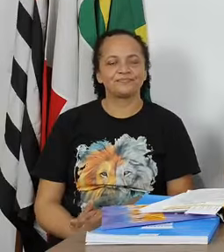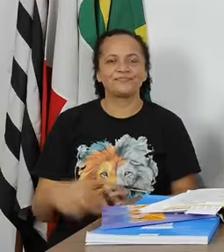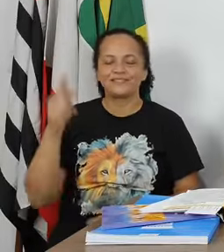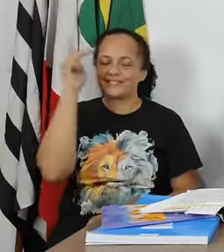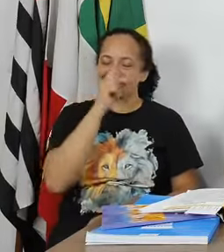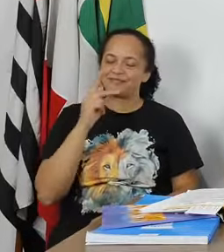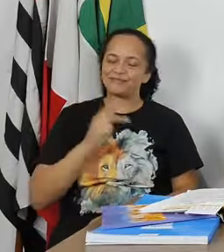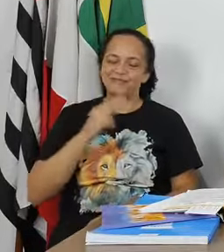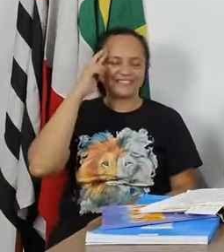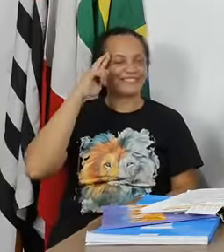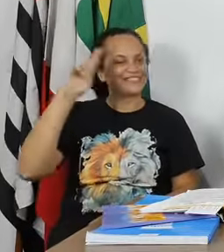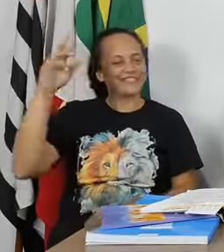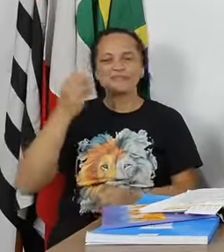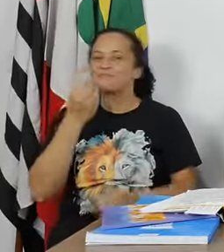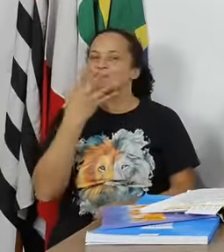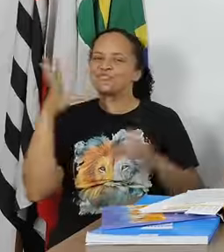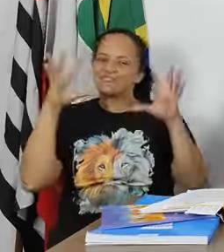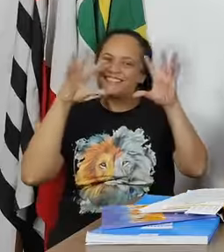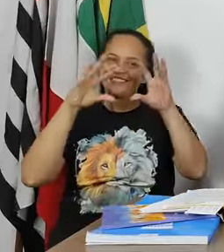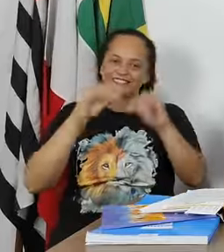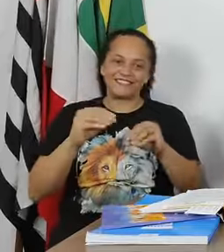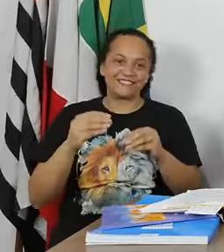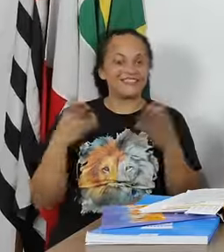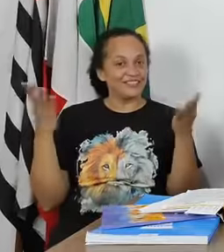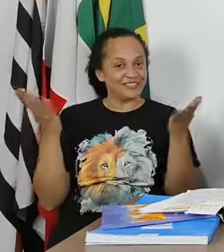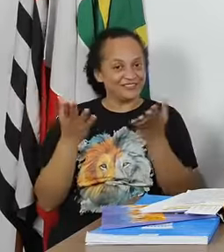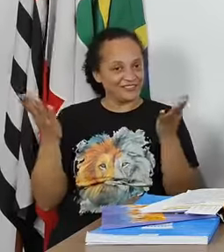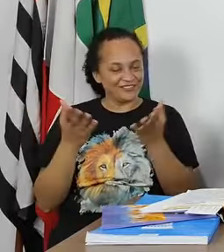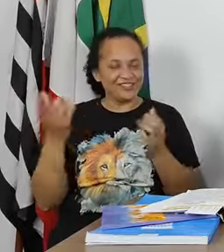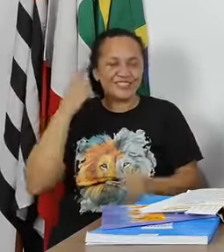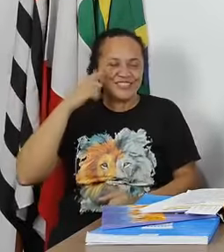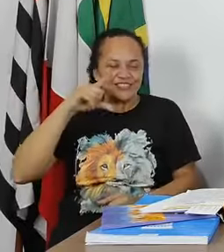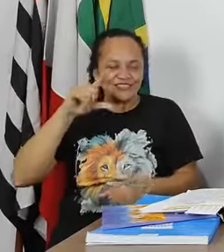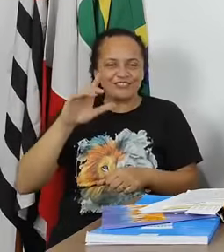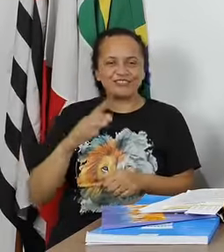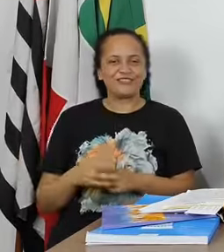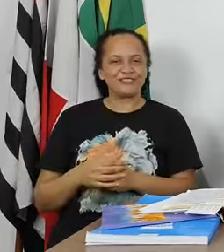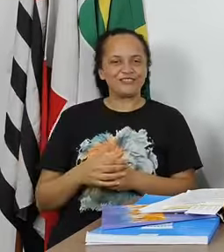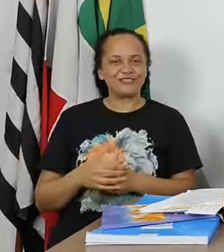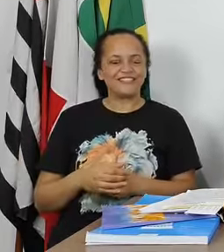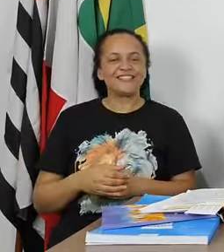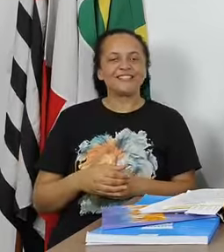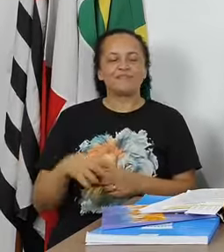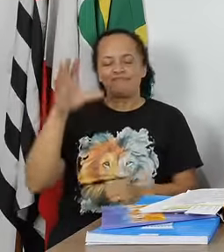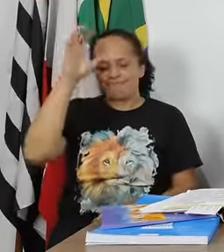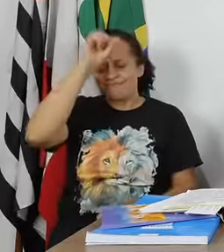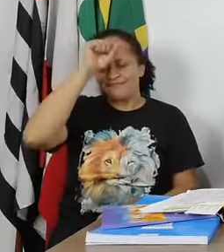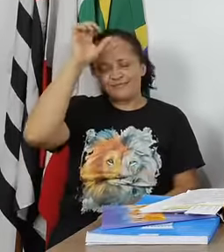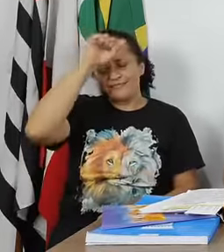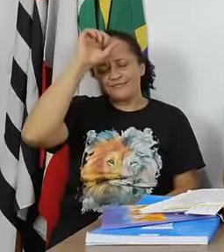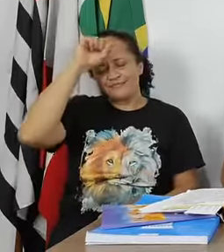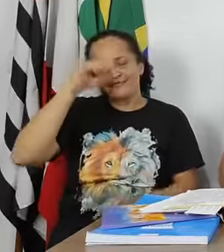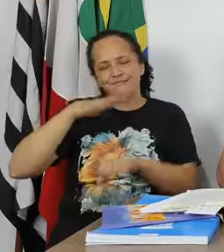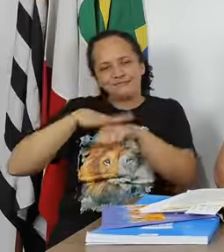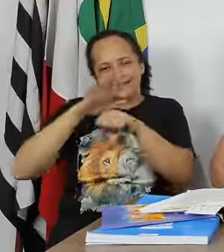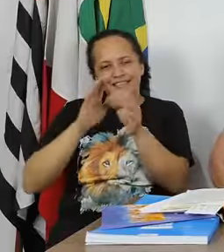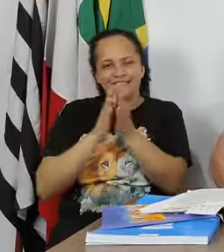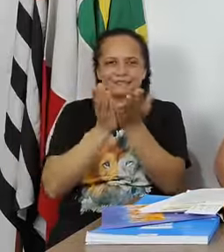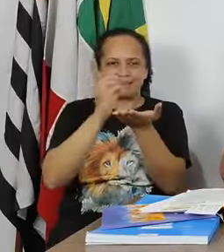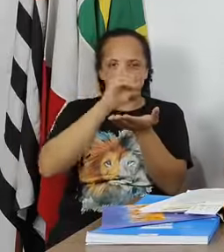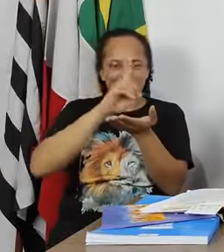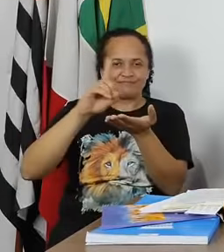Paz do Senhor, igreja, boa noite. Estamos aqui reunidos mais uma vez para aprender um pouquinho mais sobre a palavra, para a